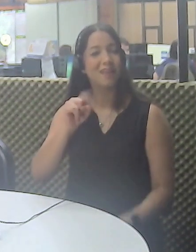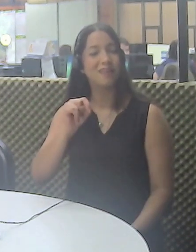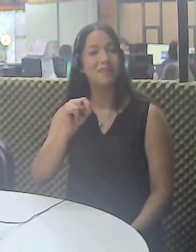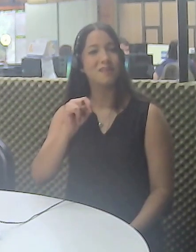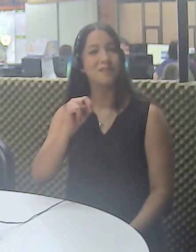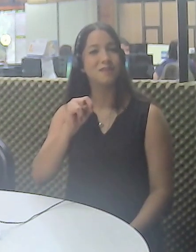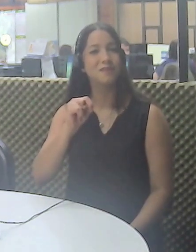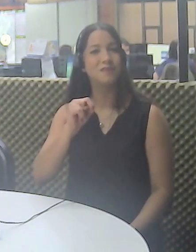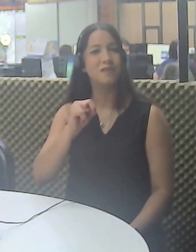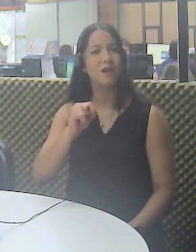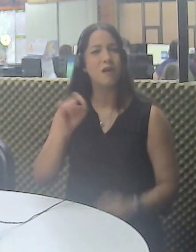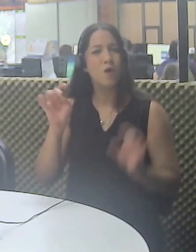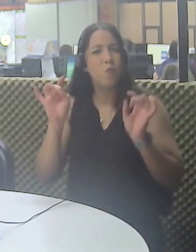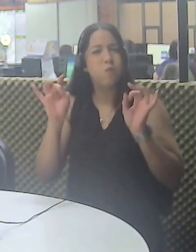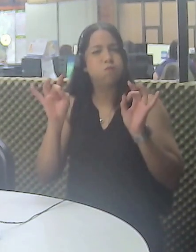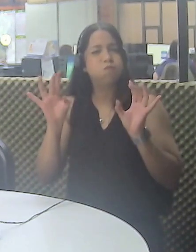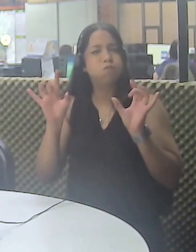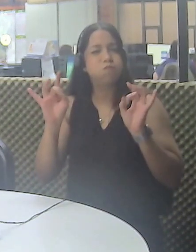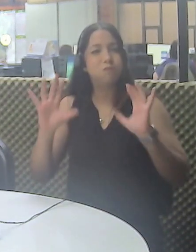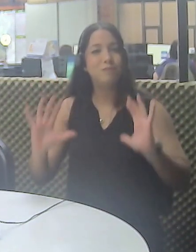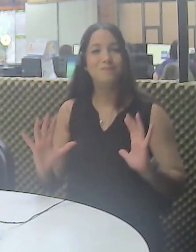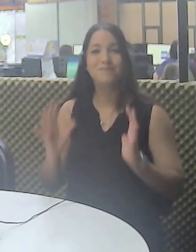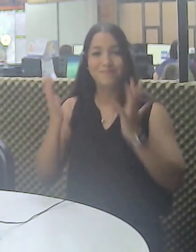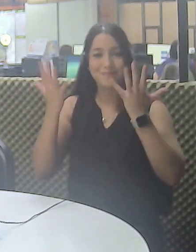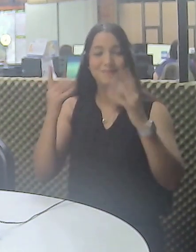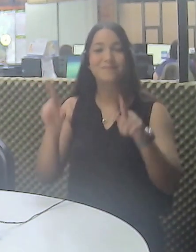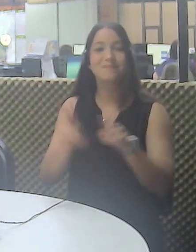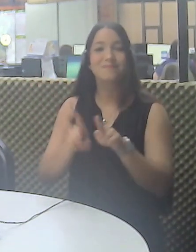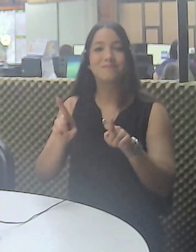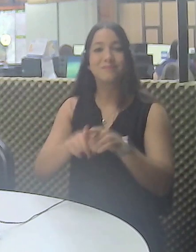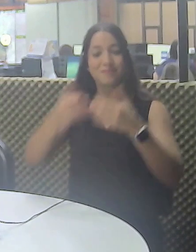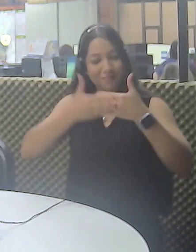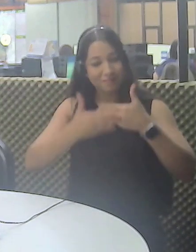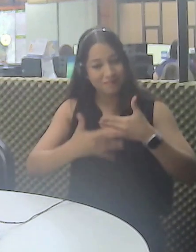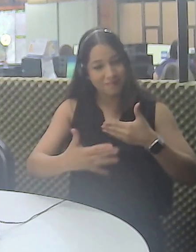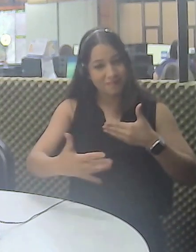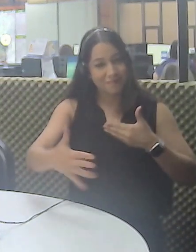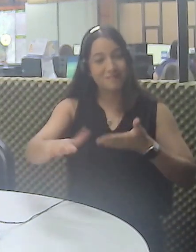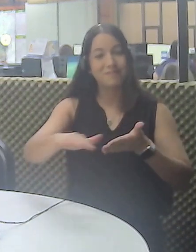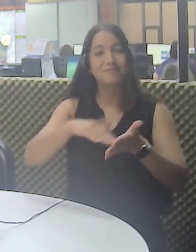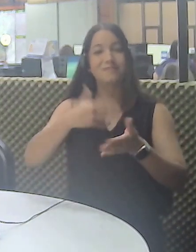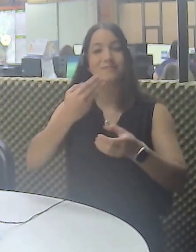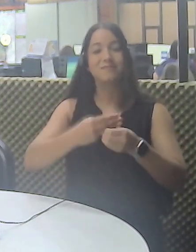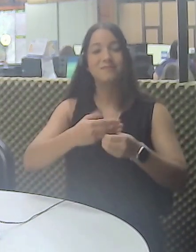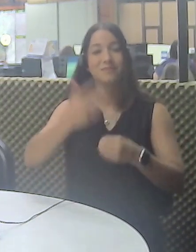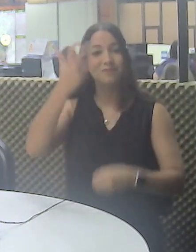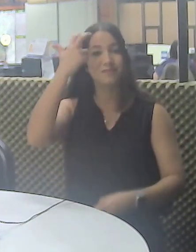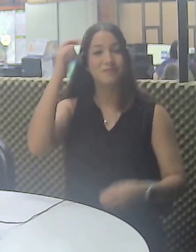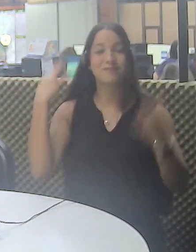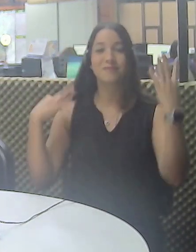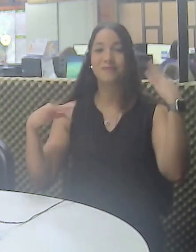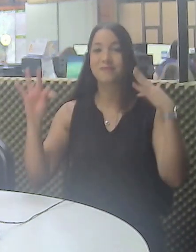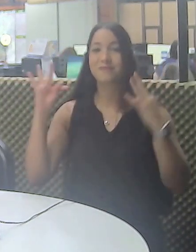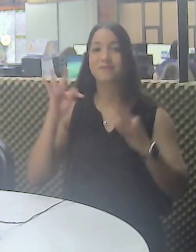tá sendo grandioso esse evento. Assim como vão ser todos que a Secretaria Municipal de Cultura